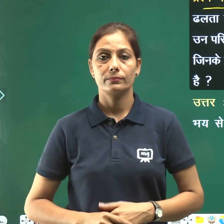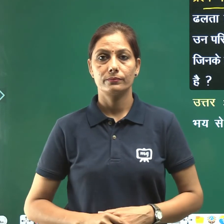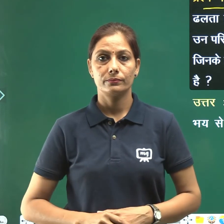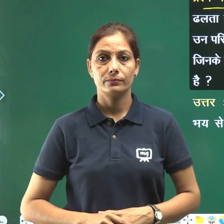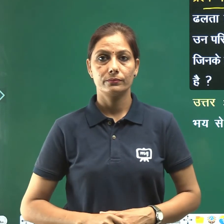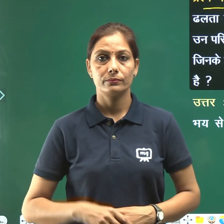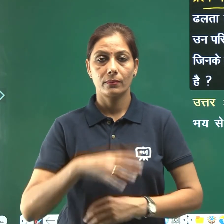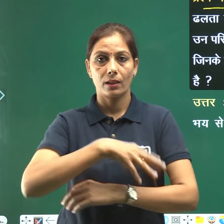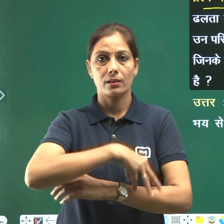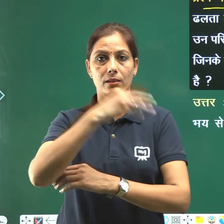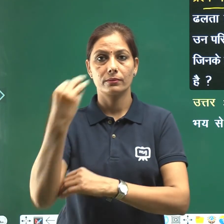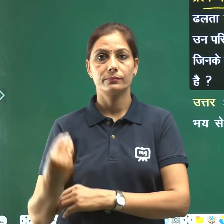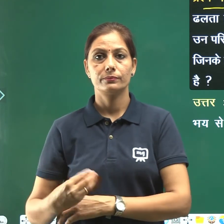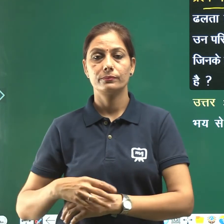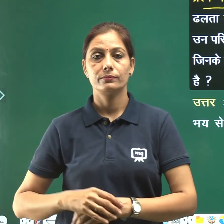दिन